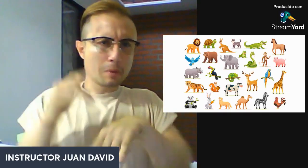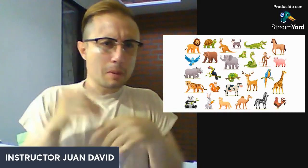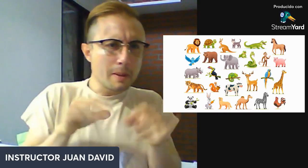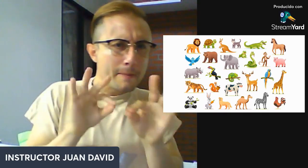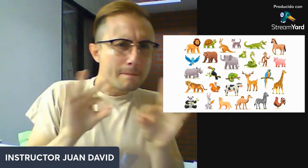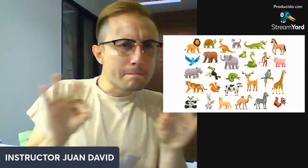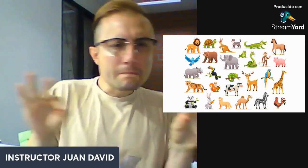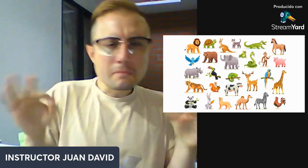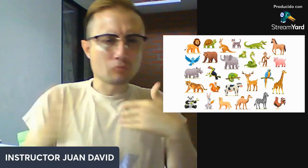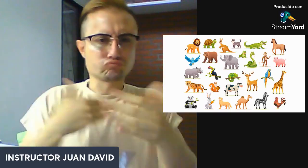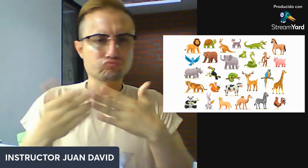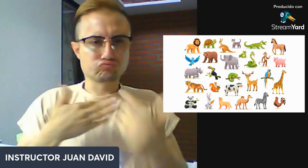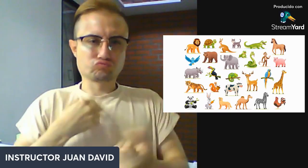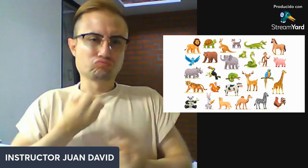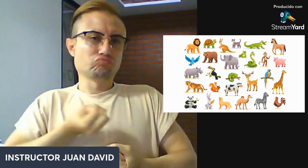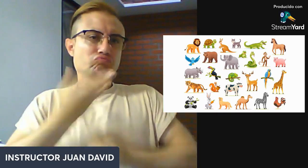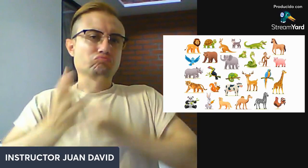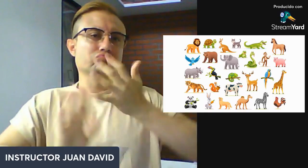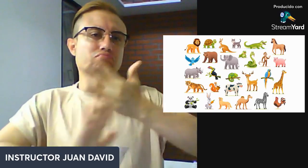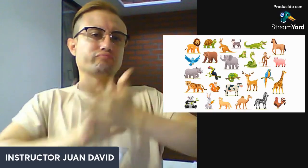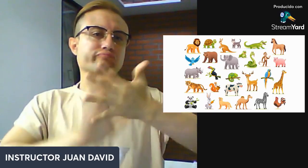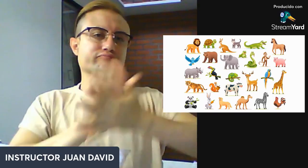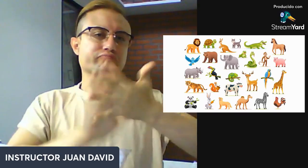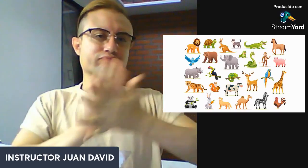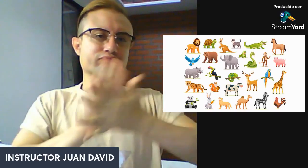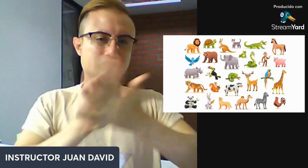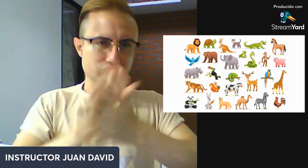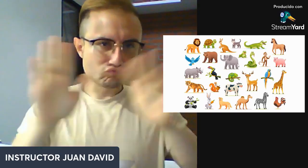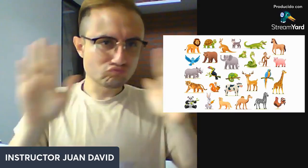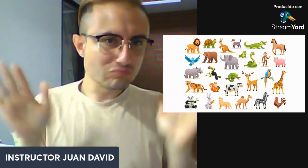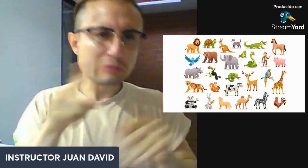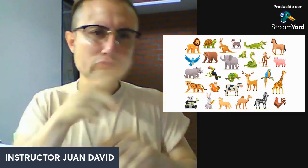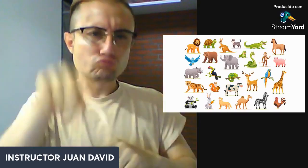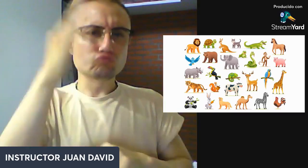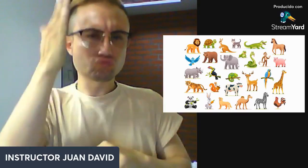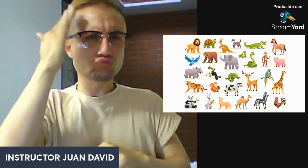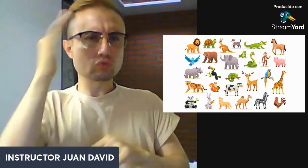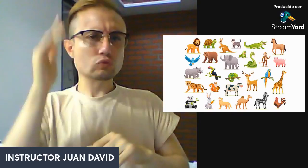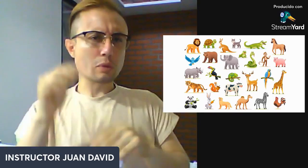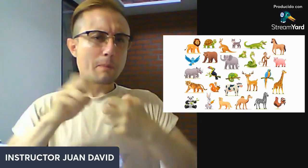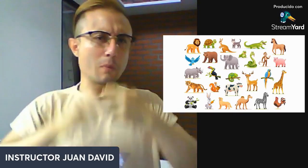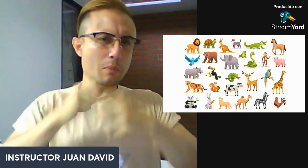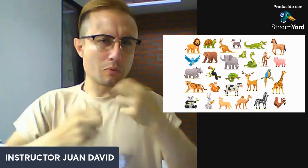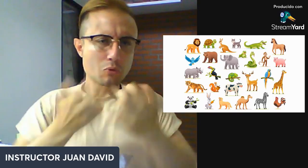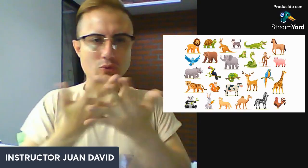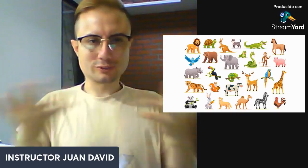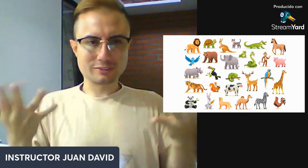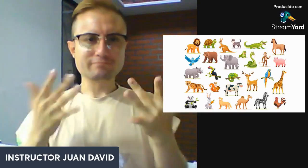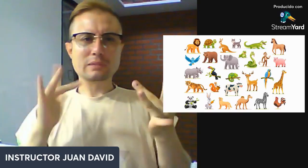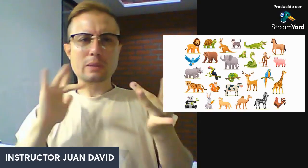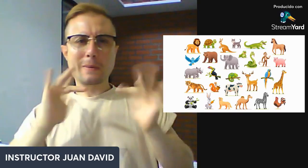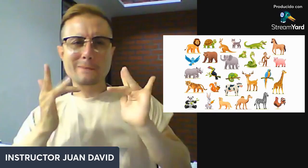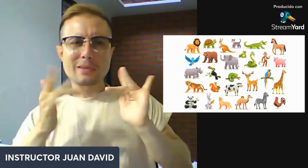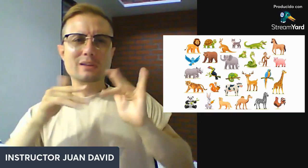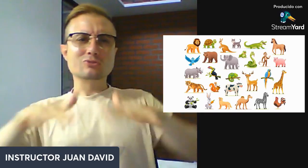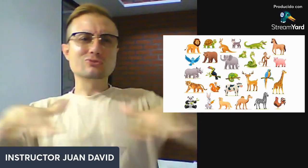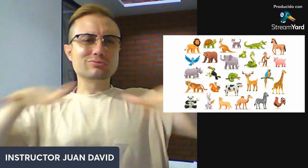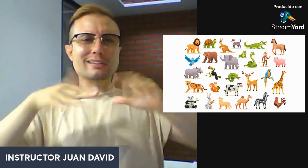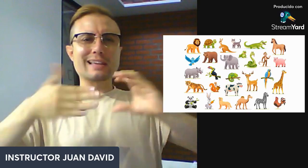Bueno, entonces, como todavía no recibí ningún comentario, de todas maneras voy a empezar con el tema porque